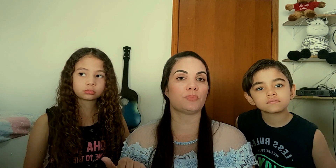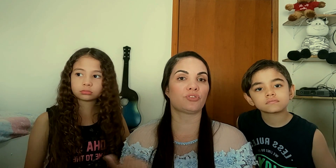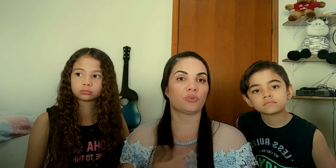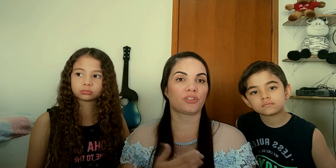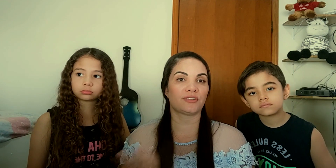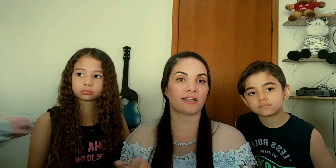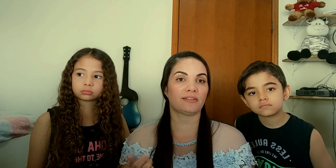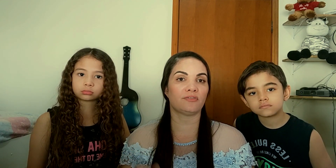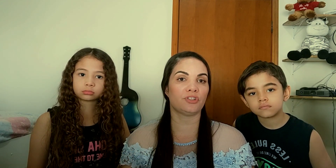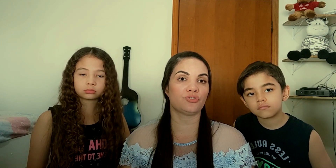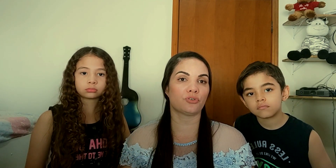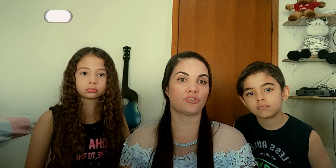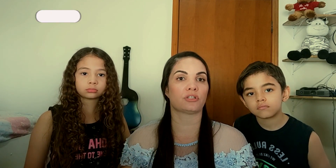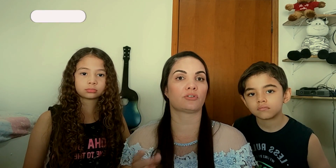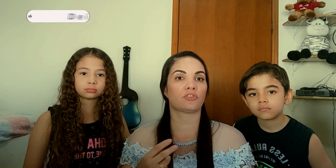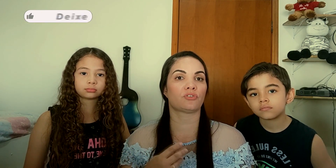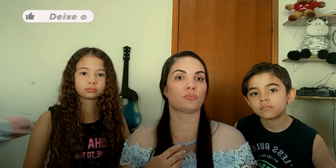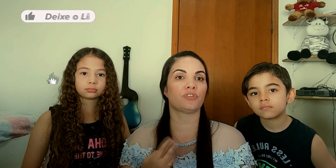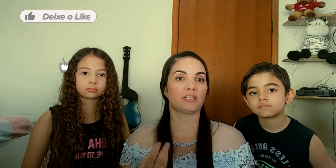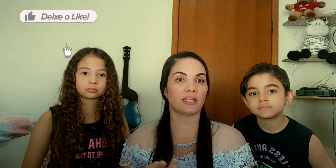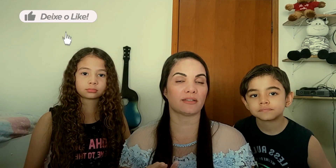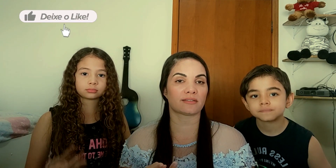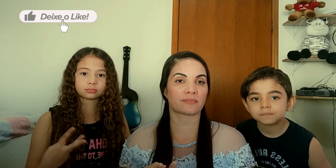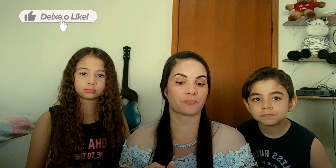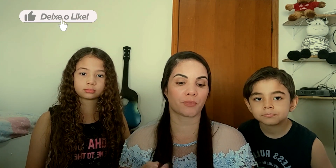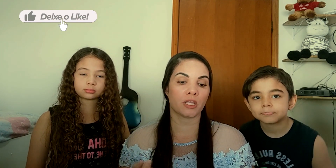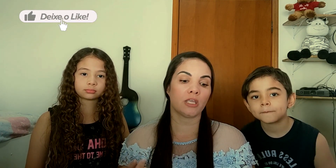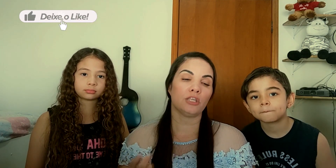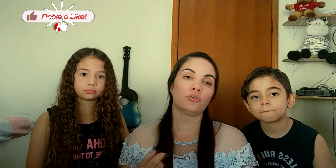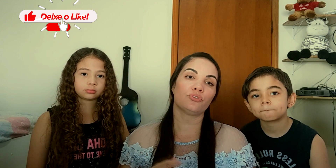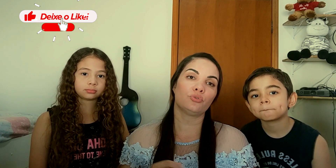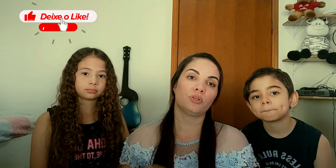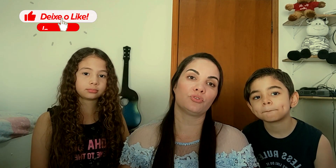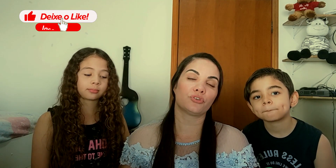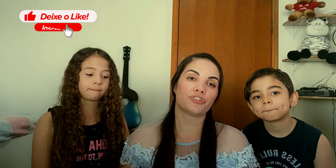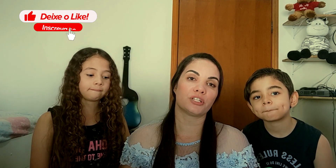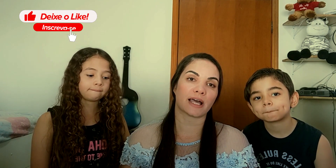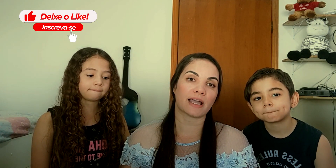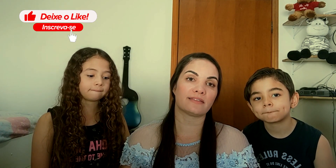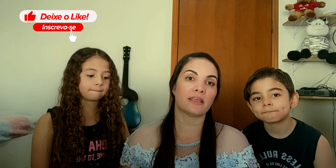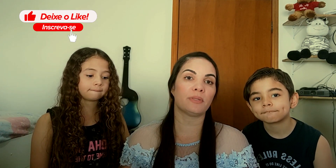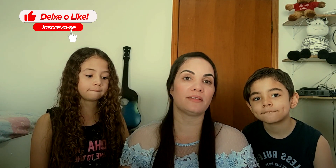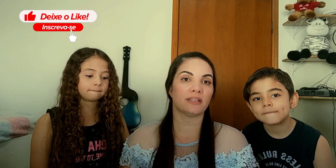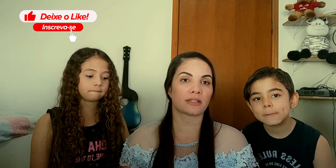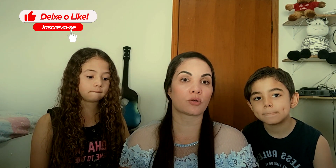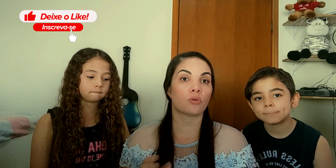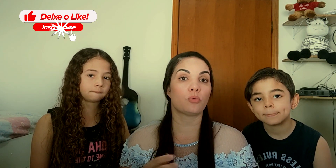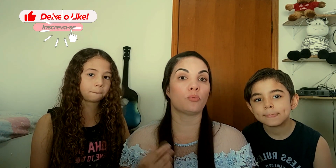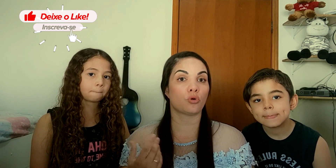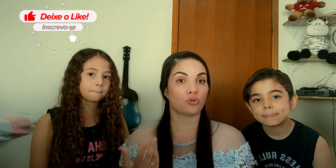pessoas que está nesse vídeo hoje. Então, nós somos em três. E os números ordinais representam, como o